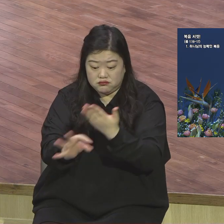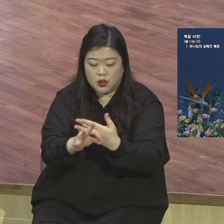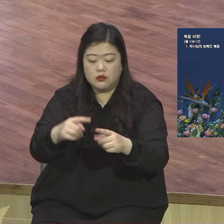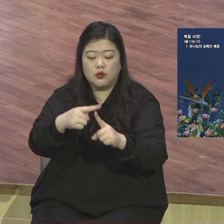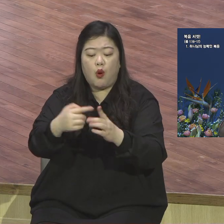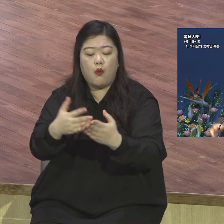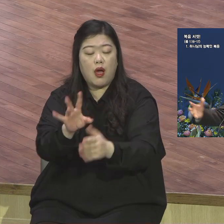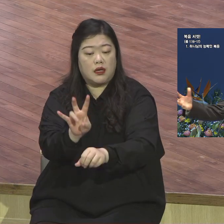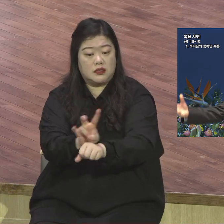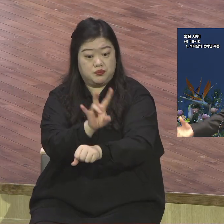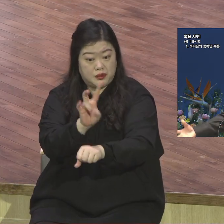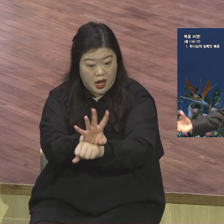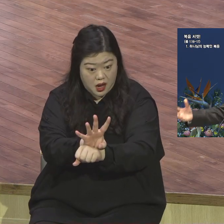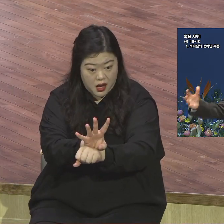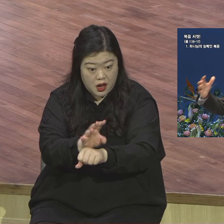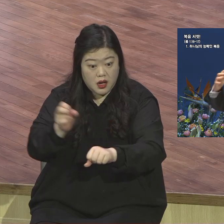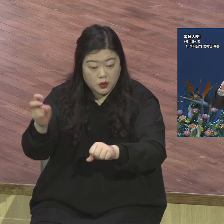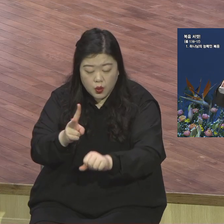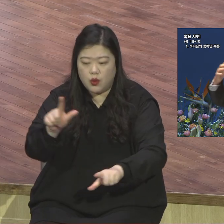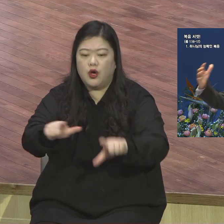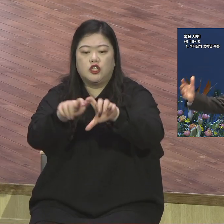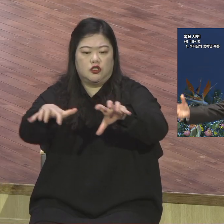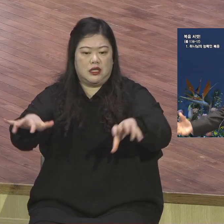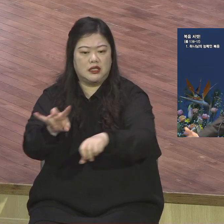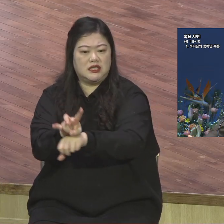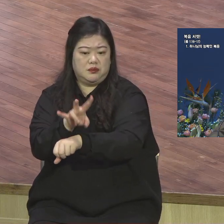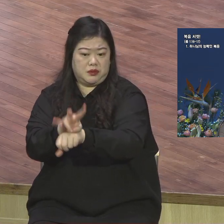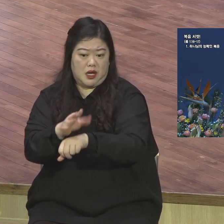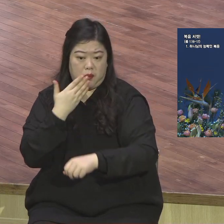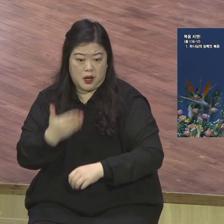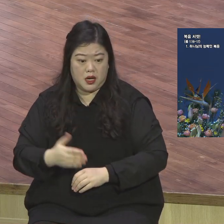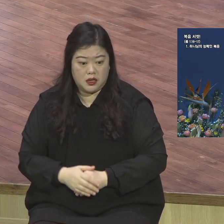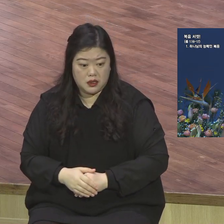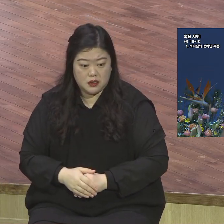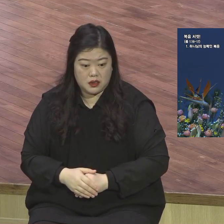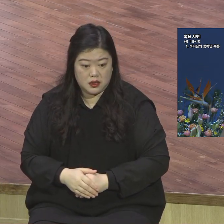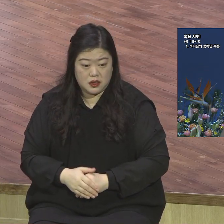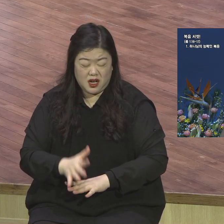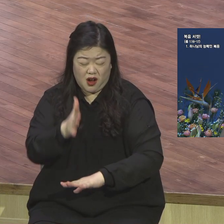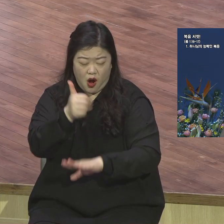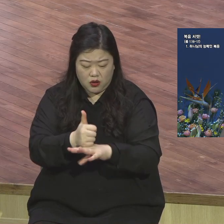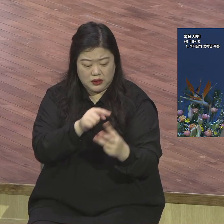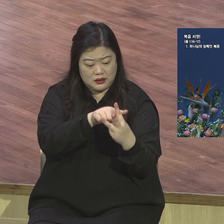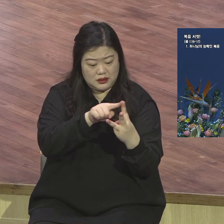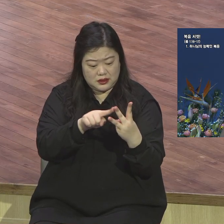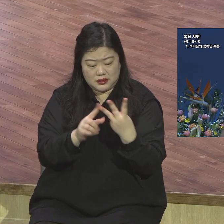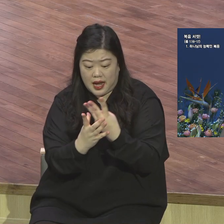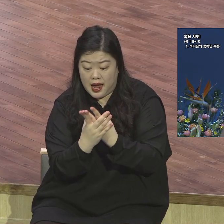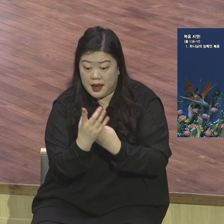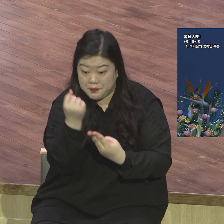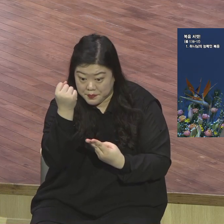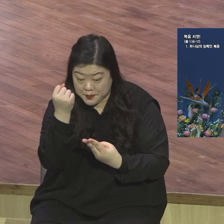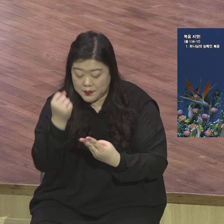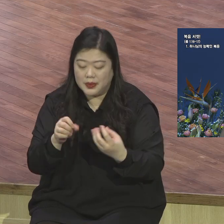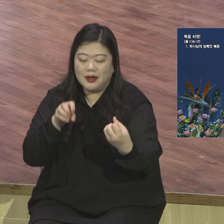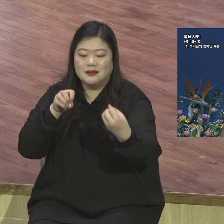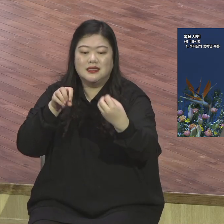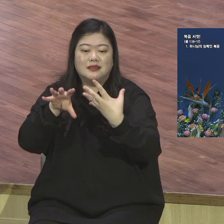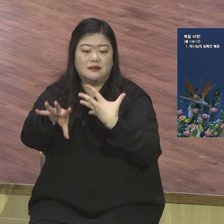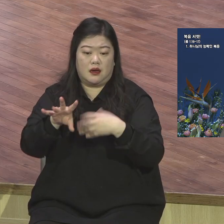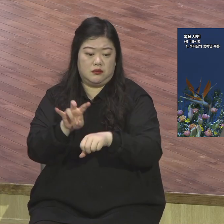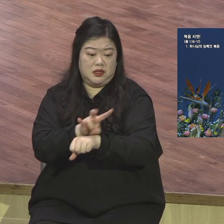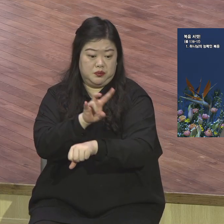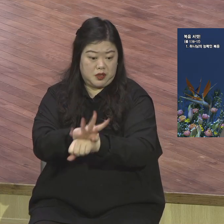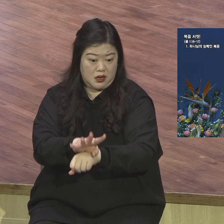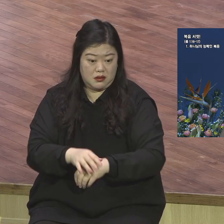이 세 가지를 통틀어 뭐라 합니까? 응답 24. 응답. 계속 응답이지